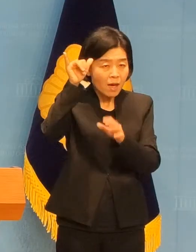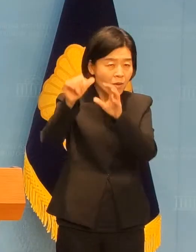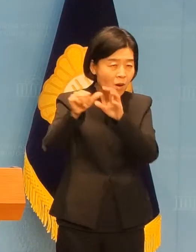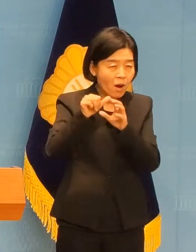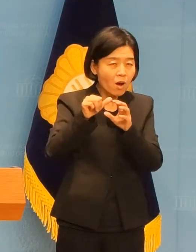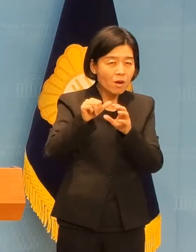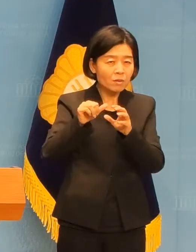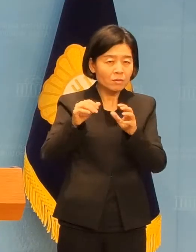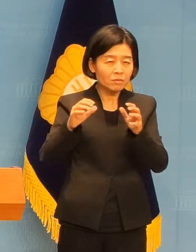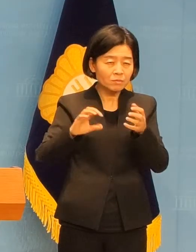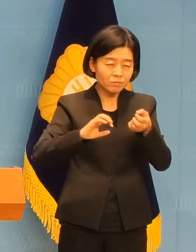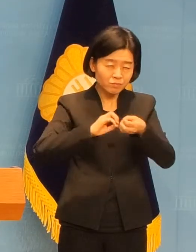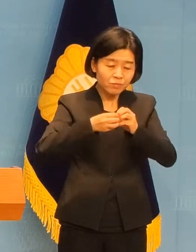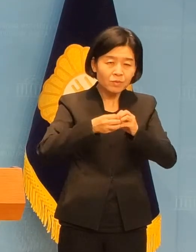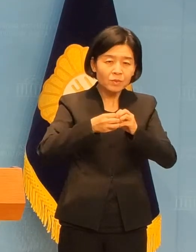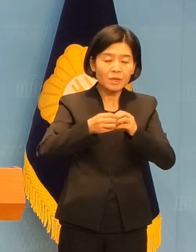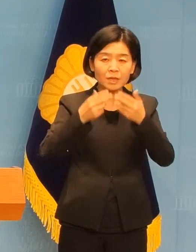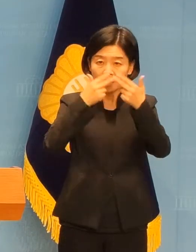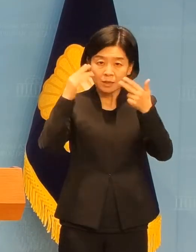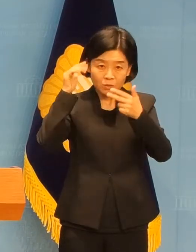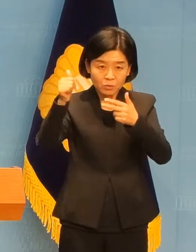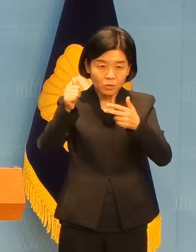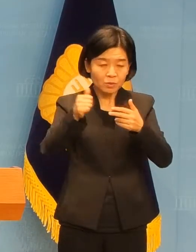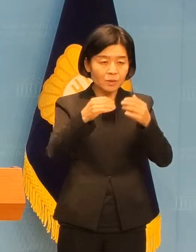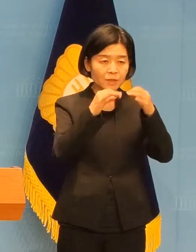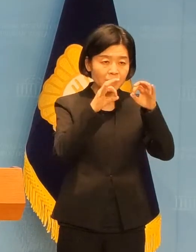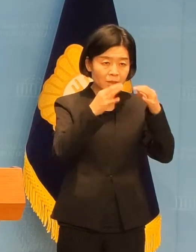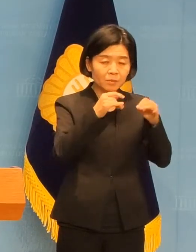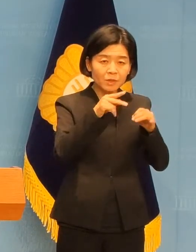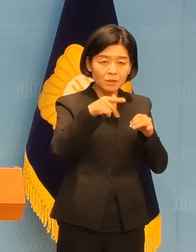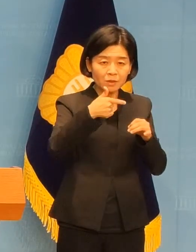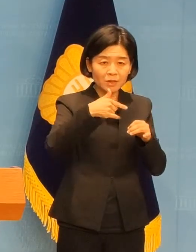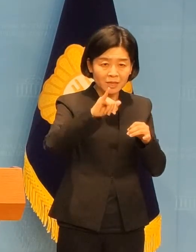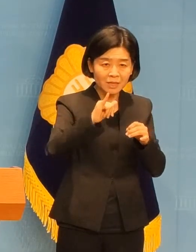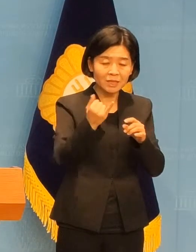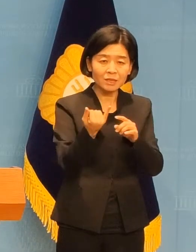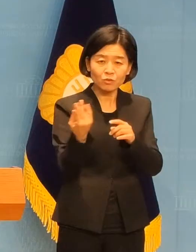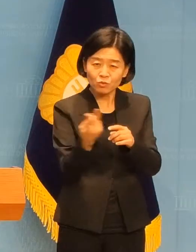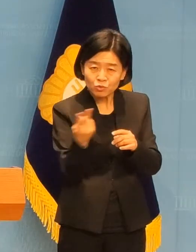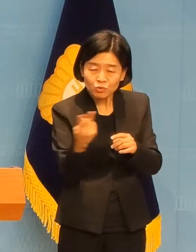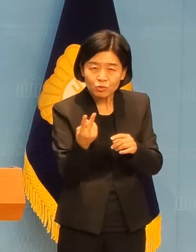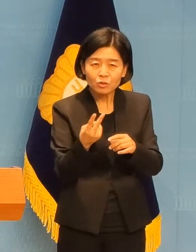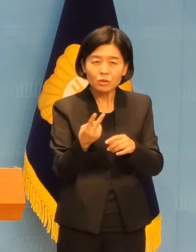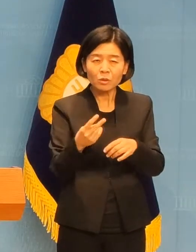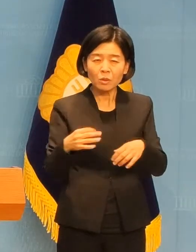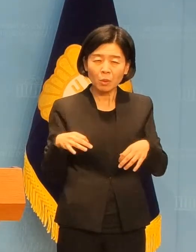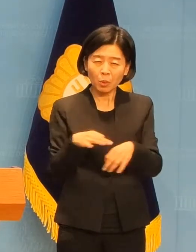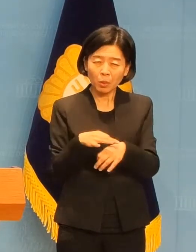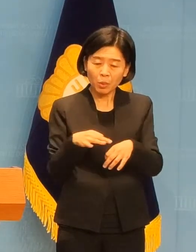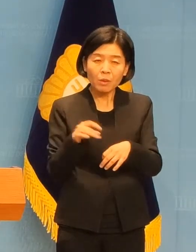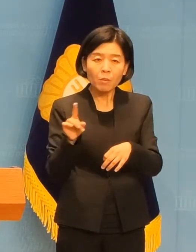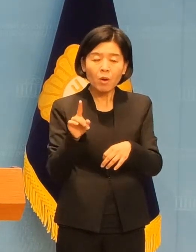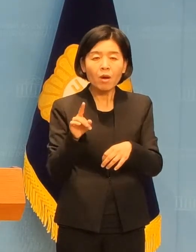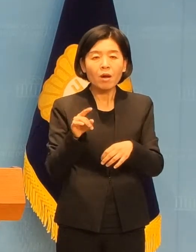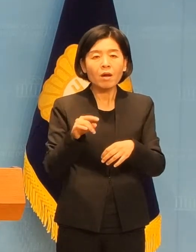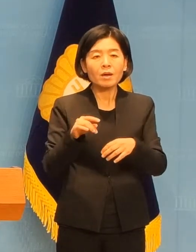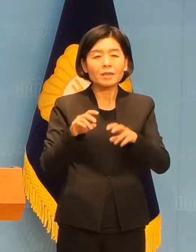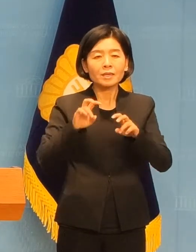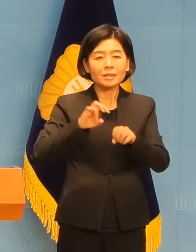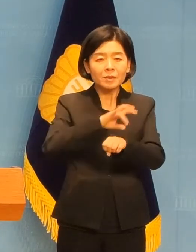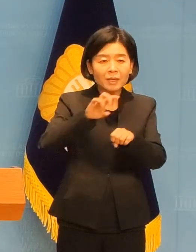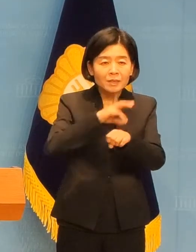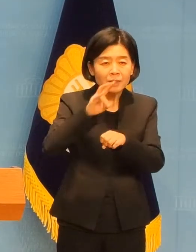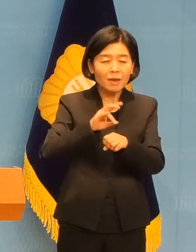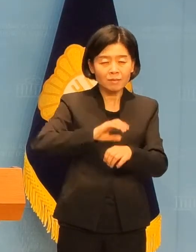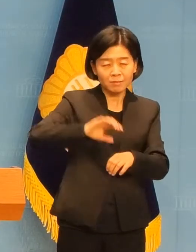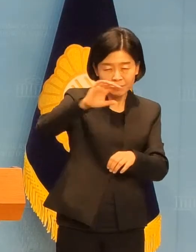이용해 이재명 대통령과 김현지 실장이 부도덕한 행위를 한 것처럼 연출한 이미지를 24시간 라이브